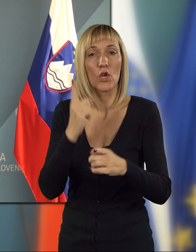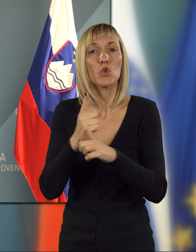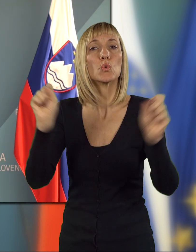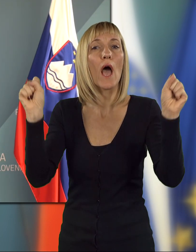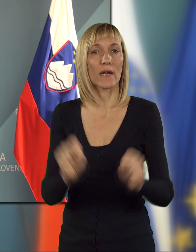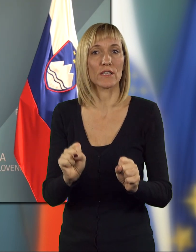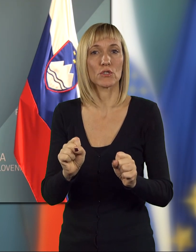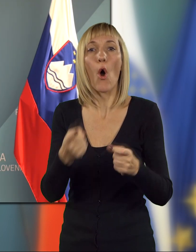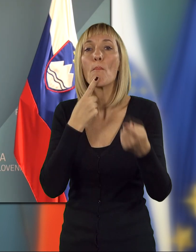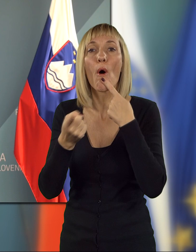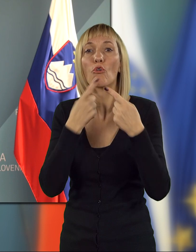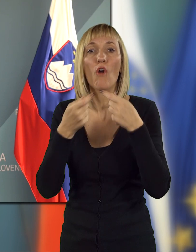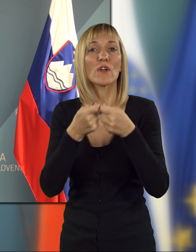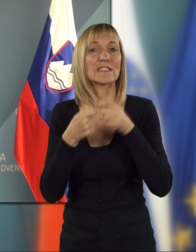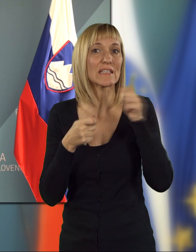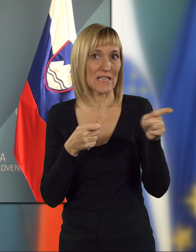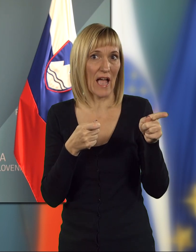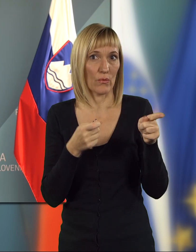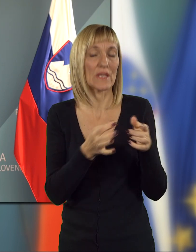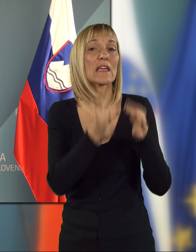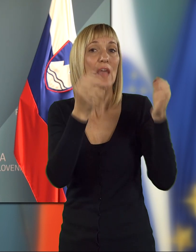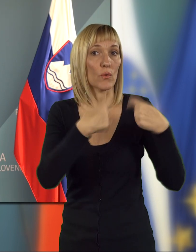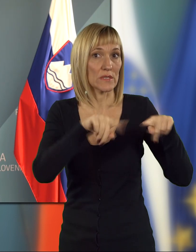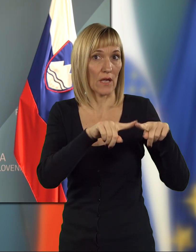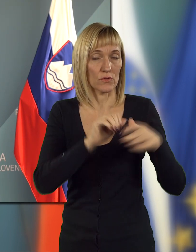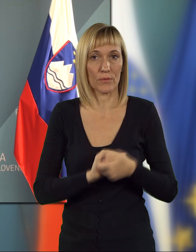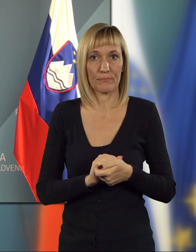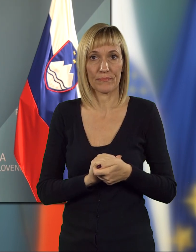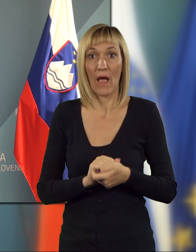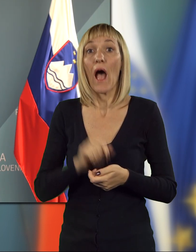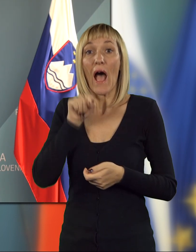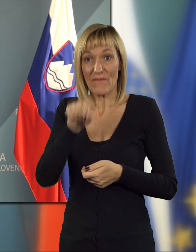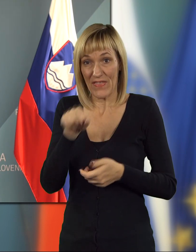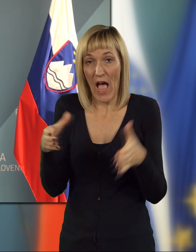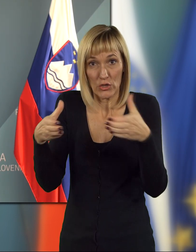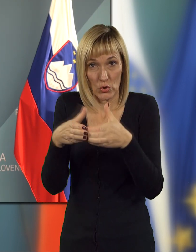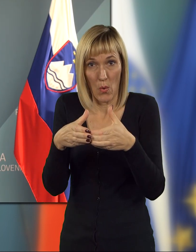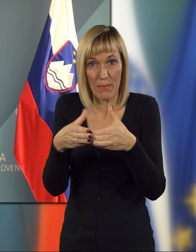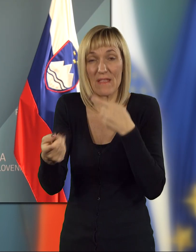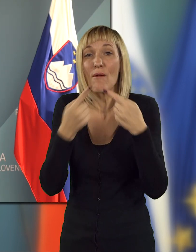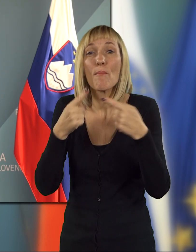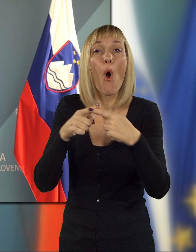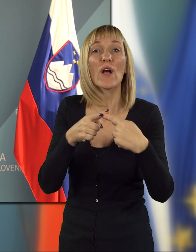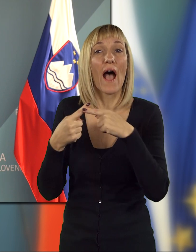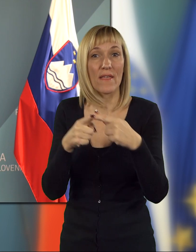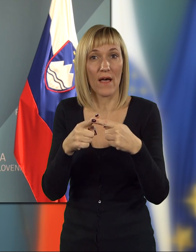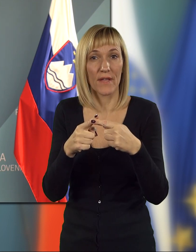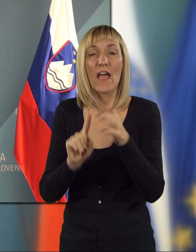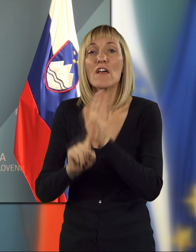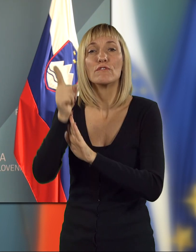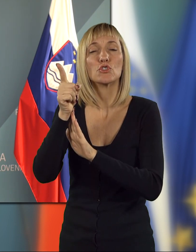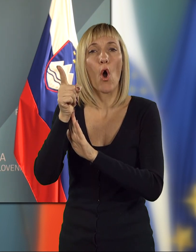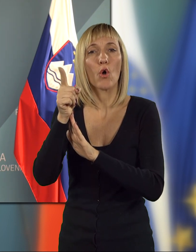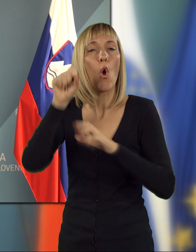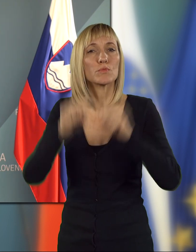tudi resna pogajanja s sindikati javnega sektorja. V pogajalski skupini so